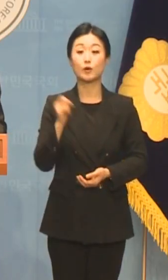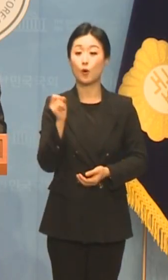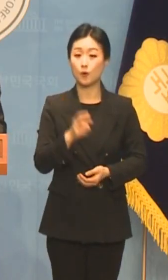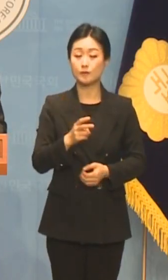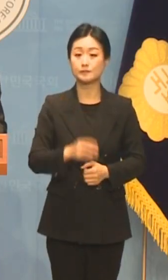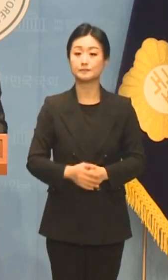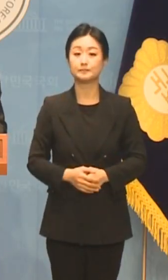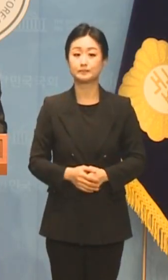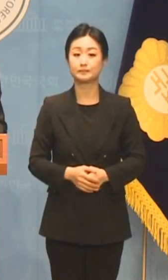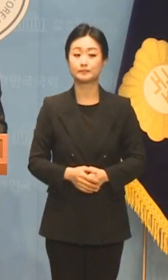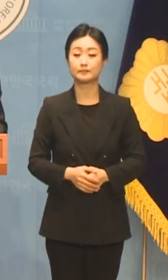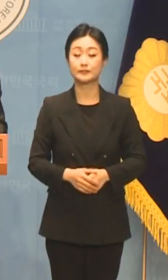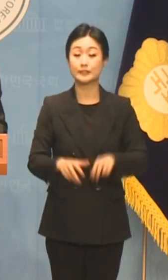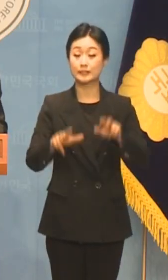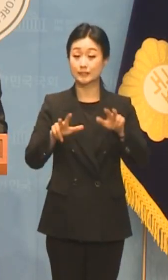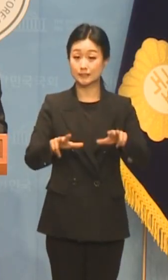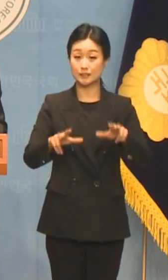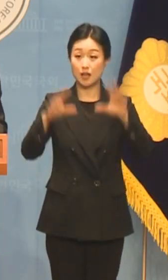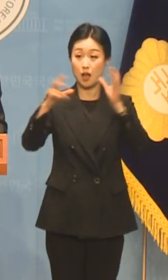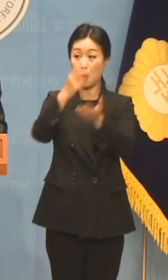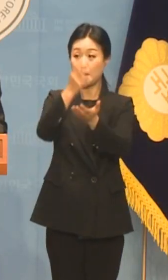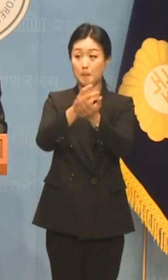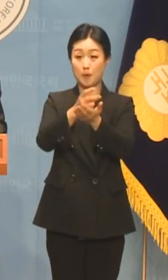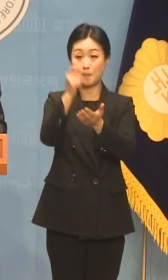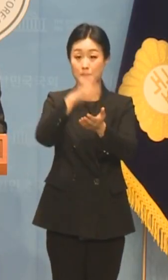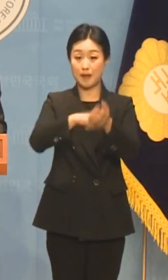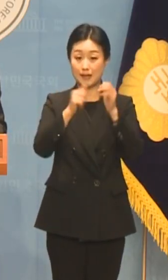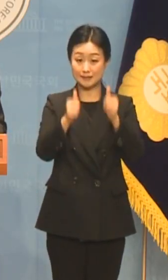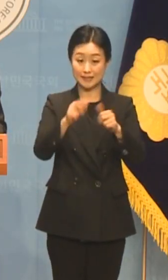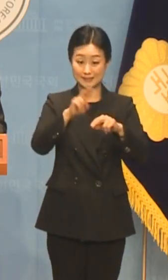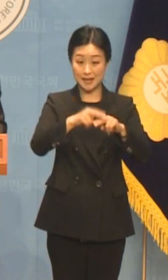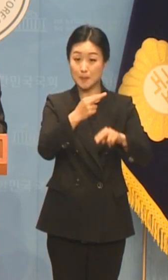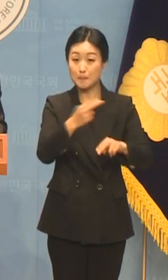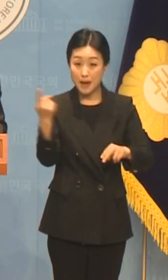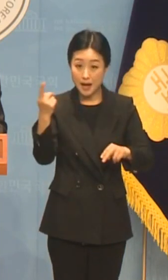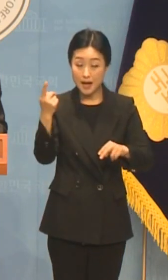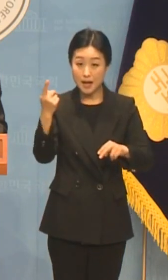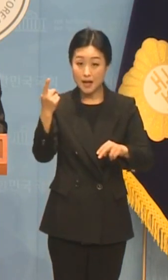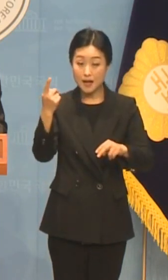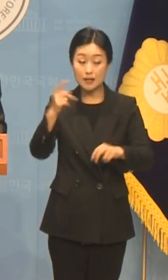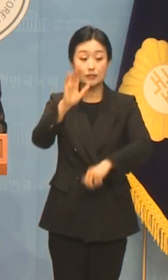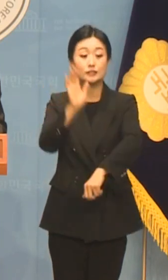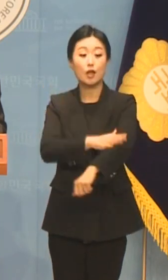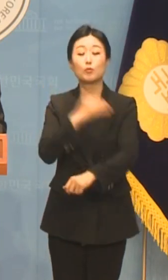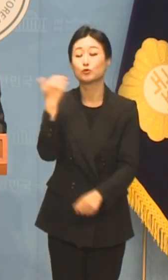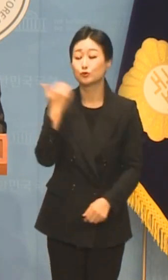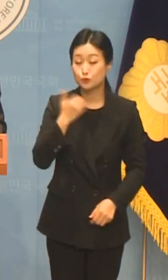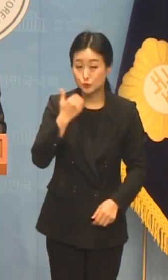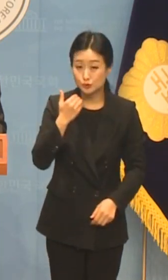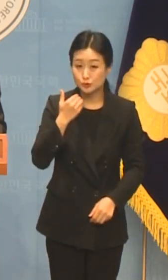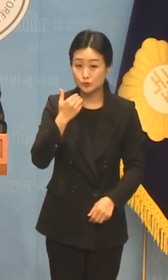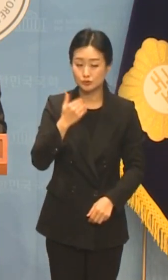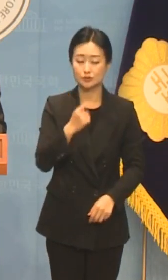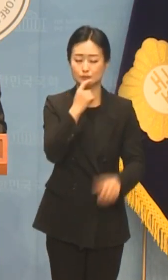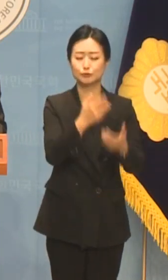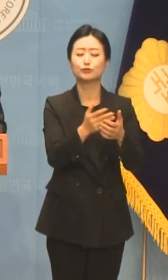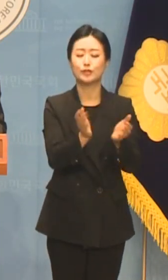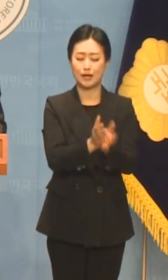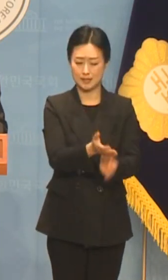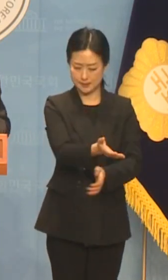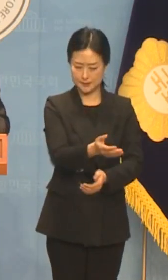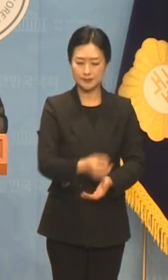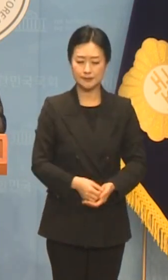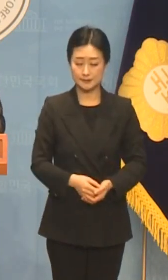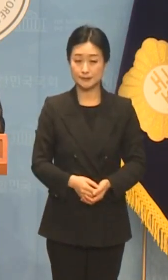심각한 문제는 지금의 헌법재판관 공백 사태를 초래한 책임이 바로 민주당에 있다는